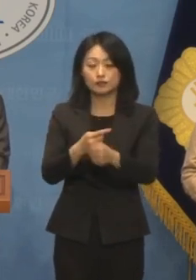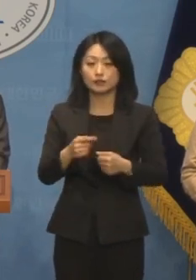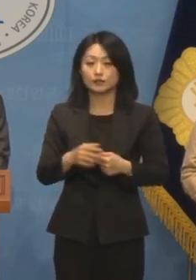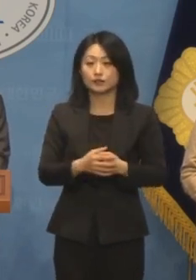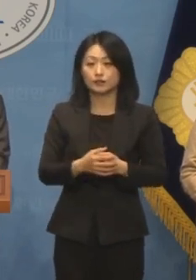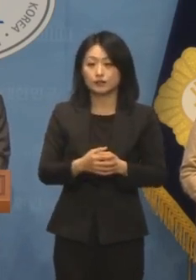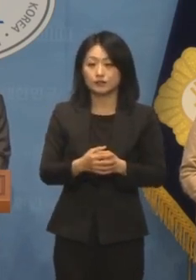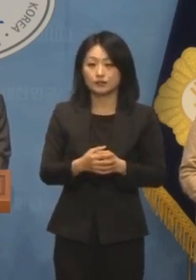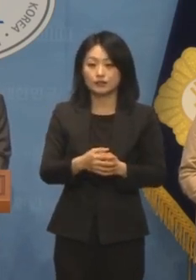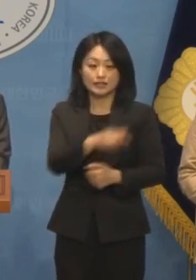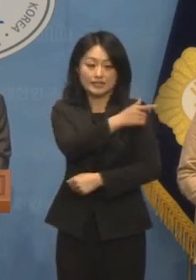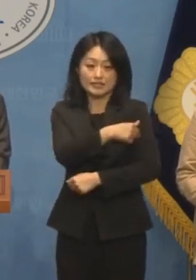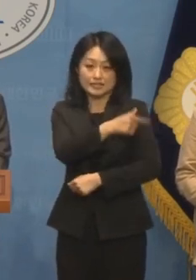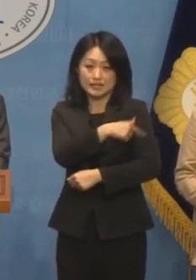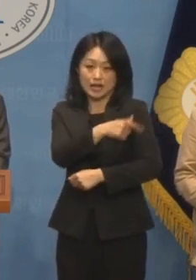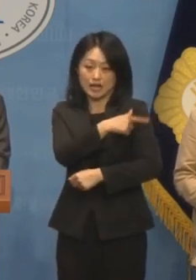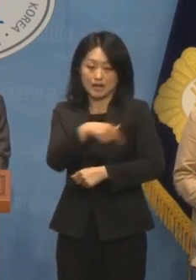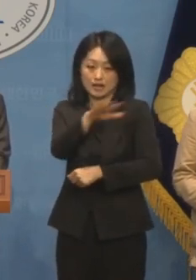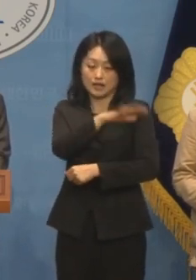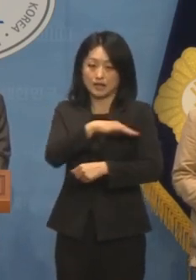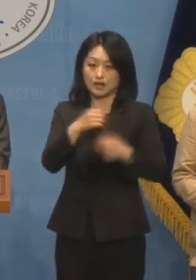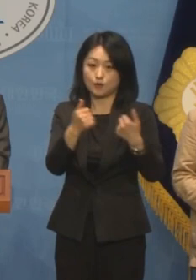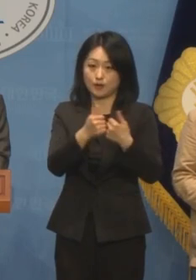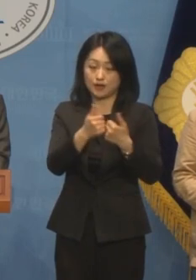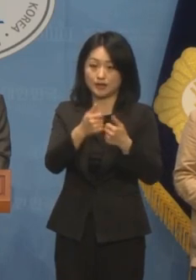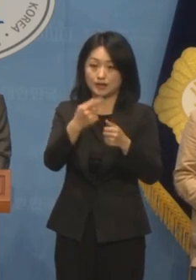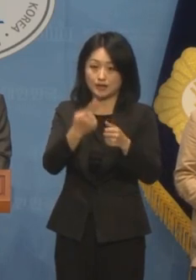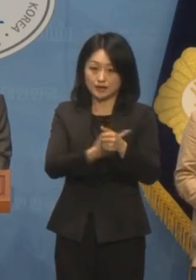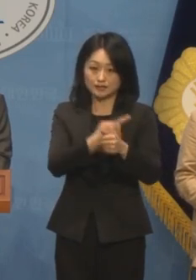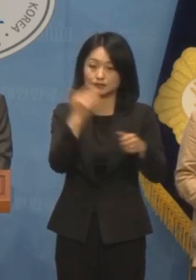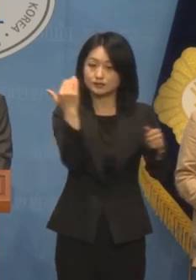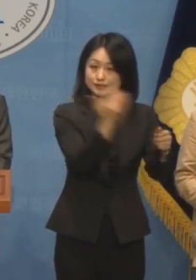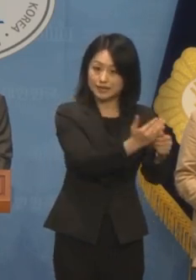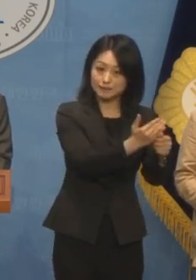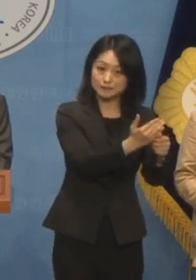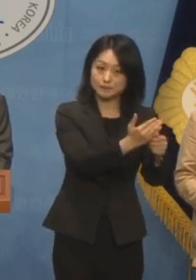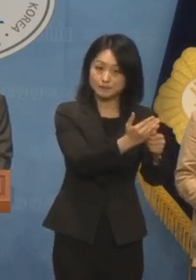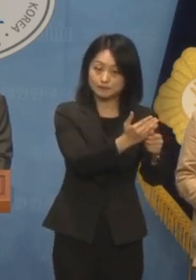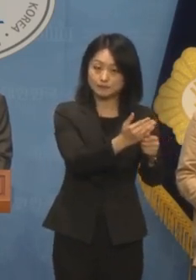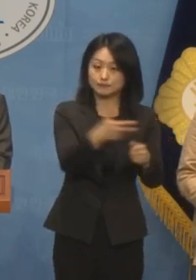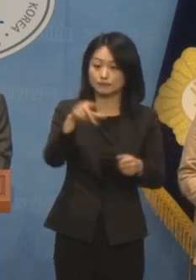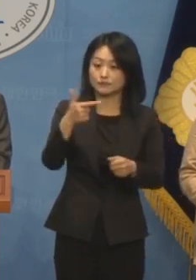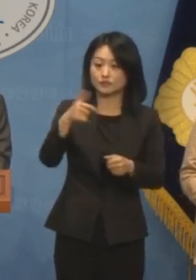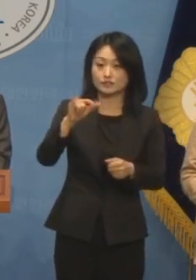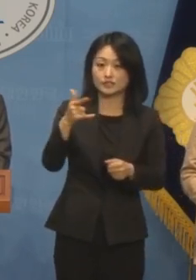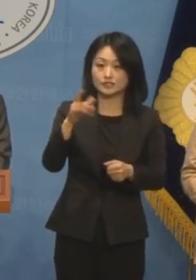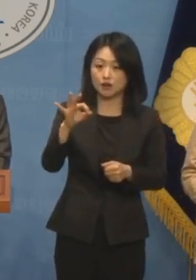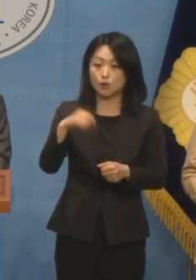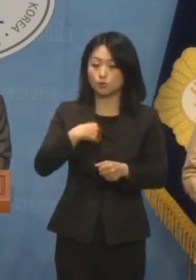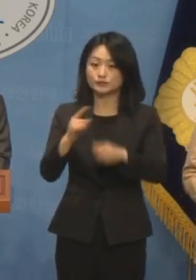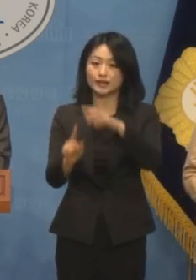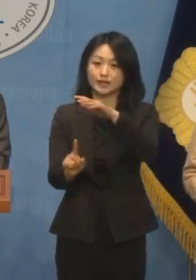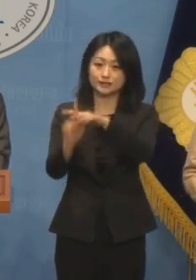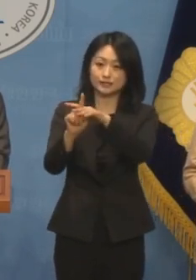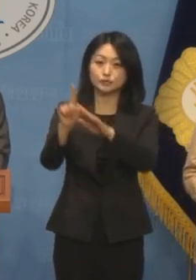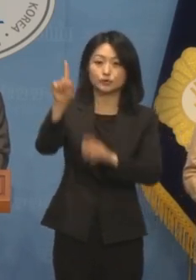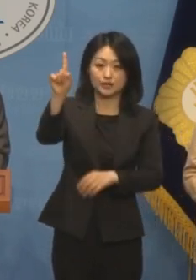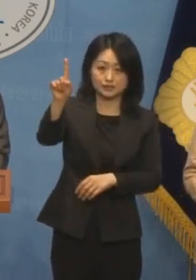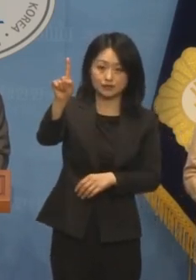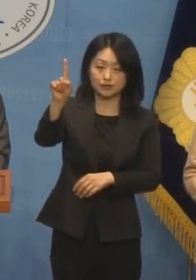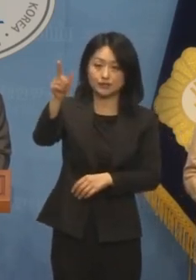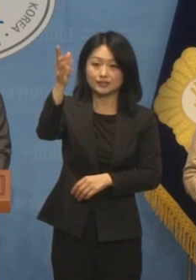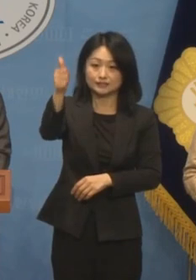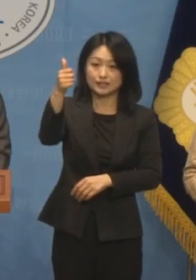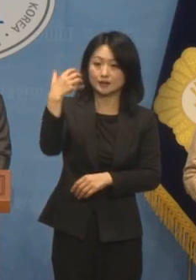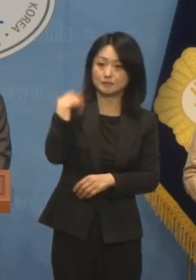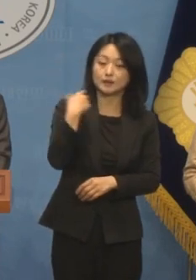다수 이사의 연임 부결과 해임, 그리고 전진경 상임이사를 단독 대표로 결정하였습니다. 이는